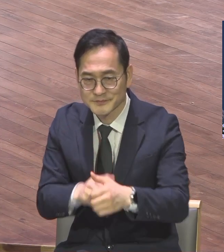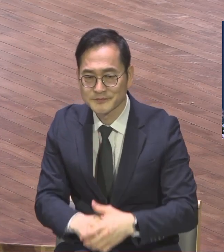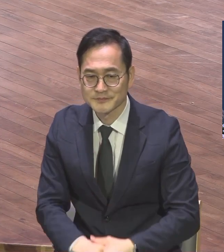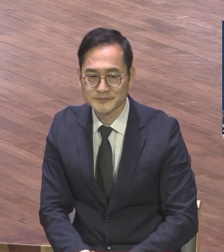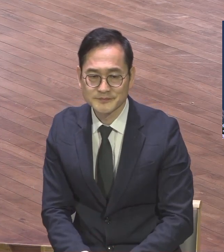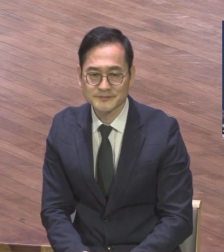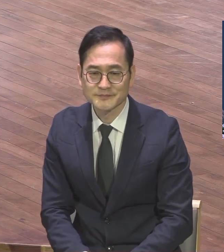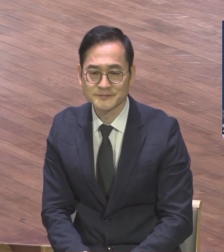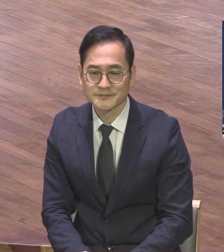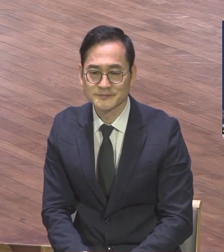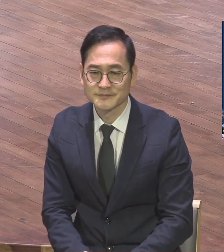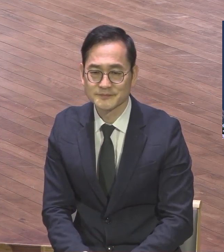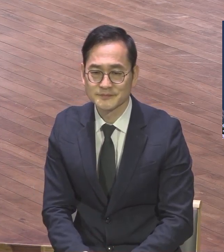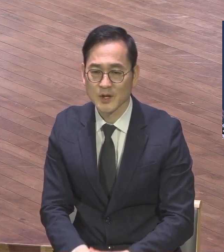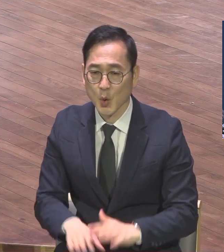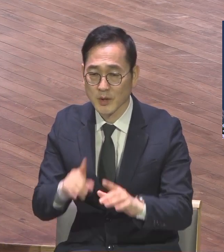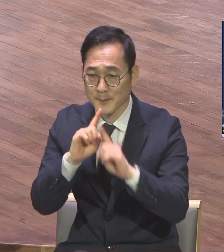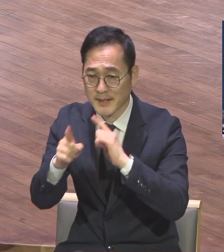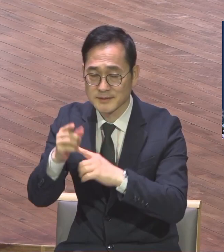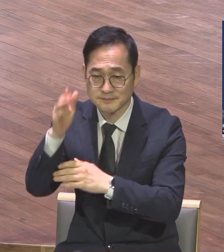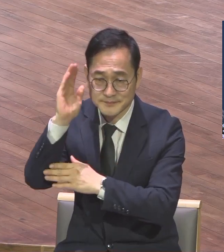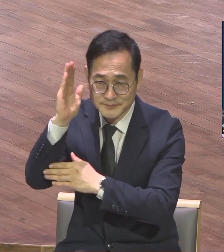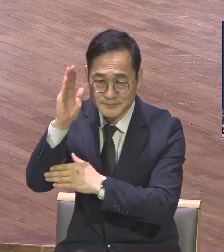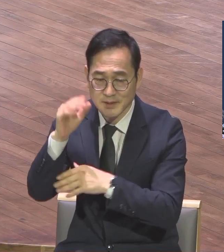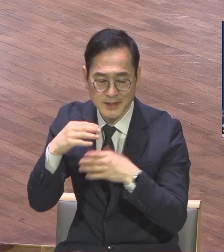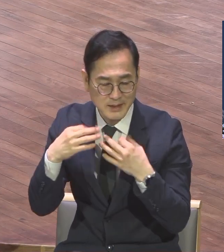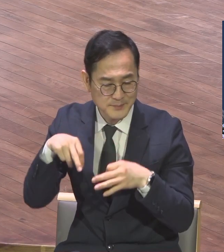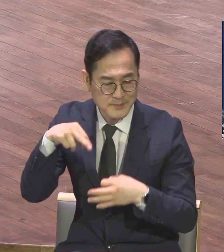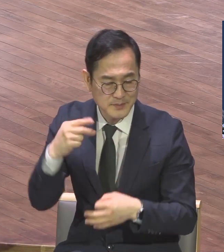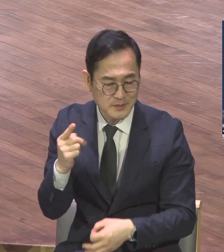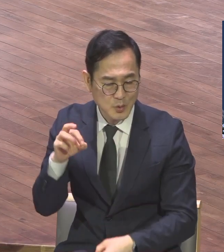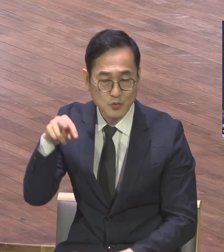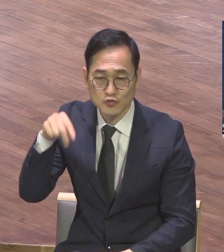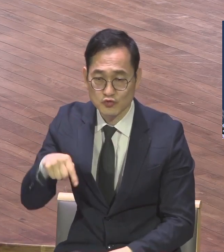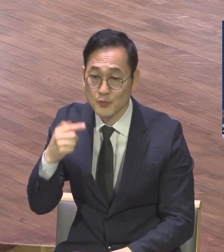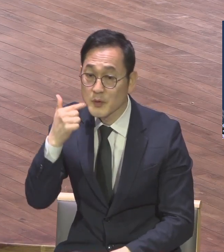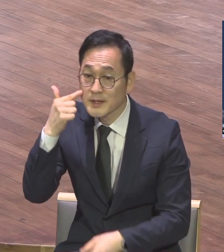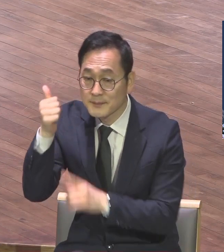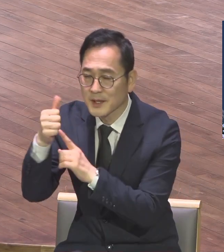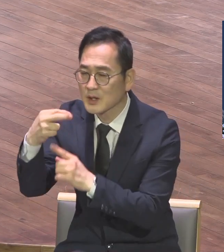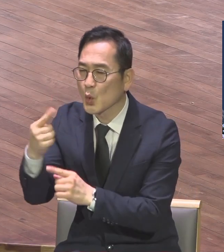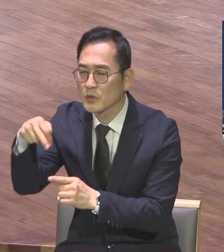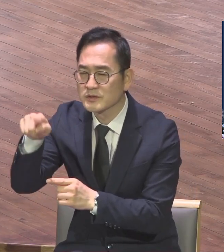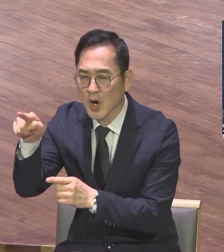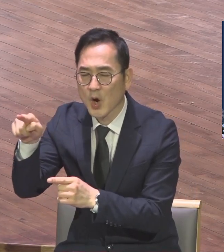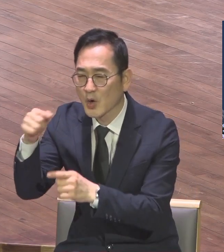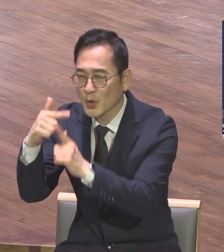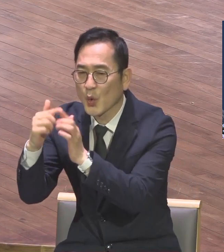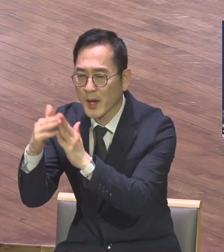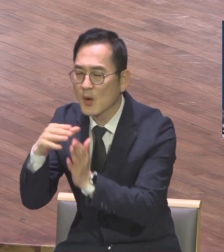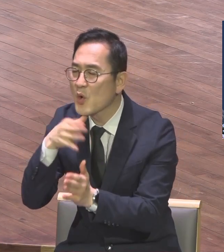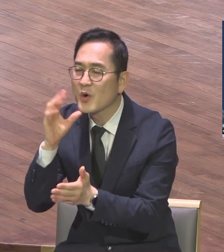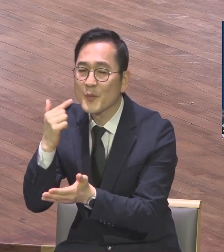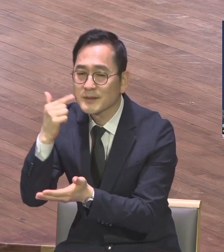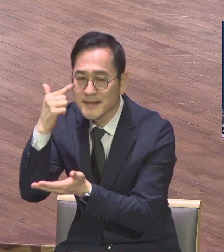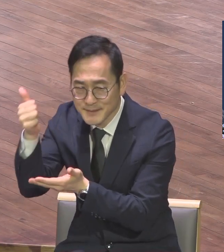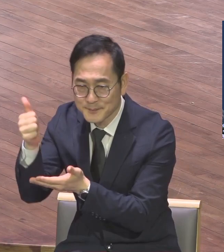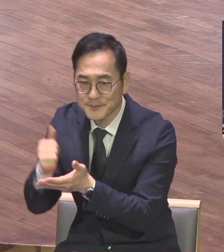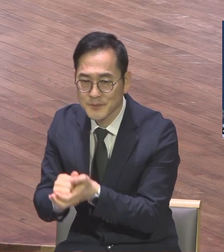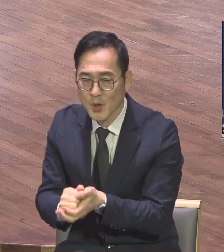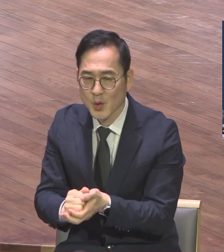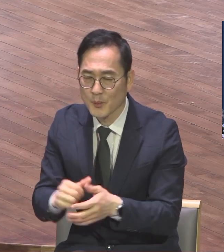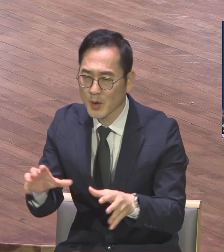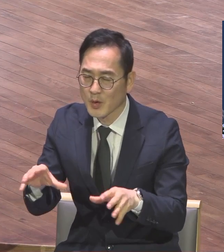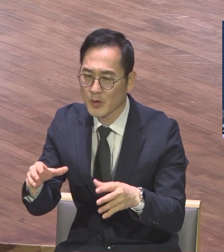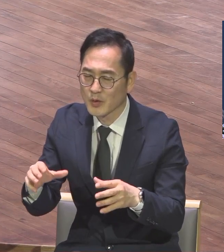바랍니다. 오늘 말씀을 증거해 주실 김송수 목사님은 동속교회 원로 목사님이시고 개혁교단